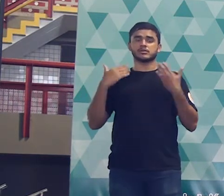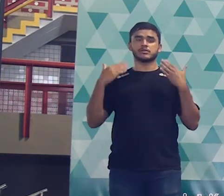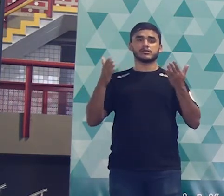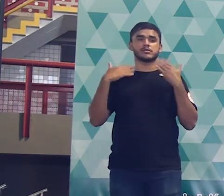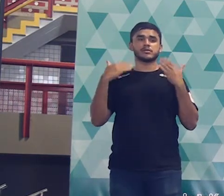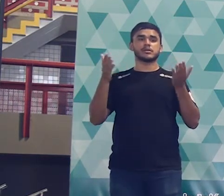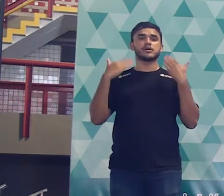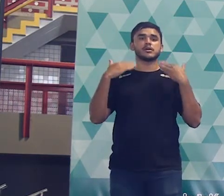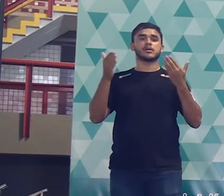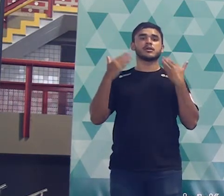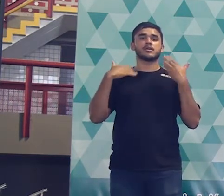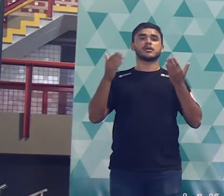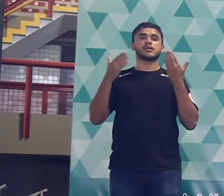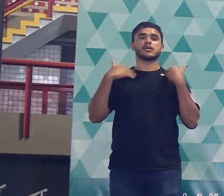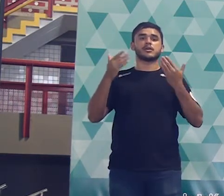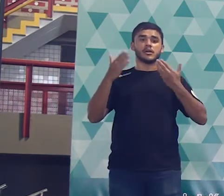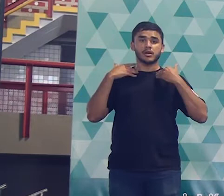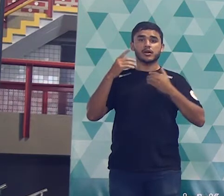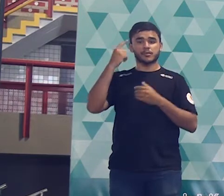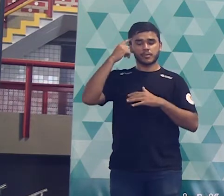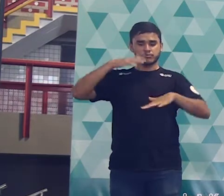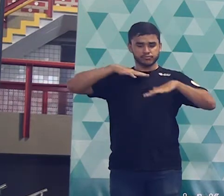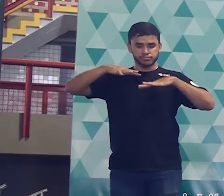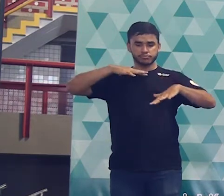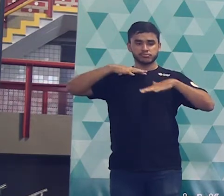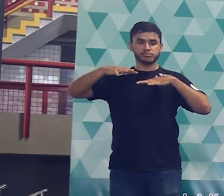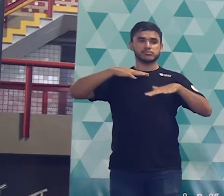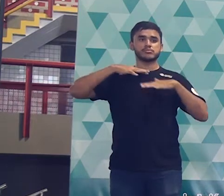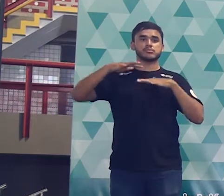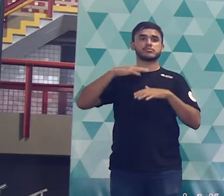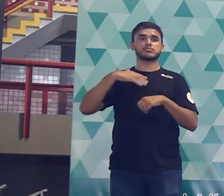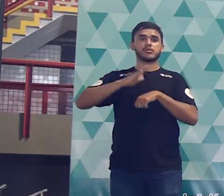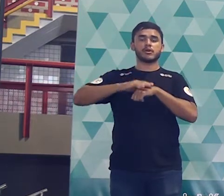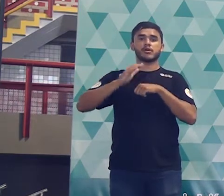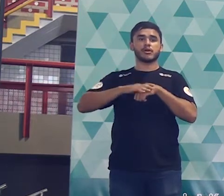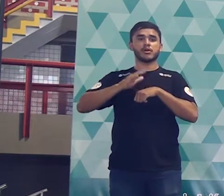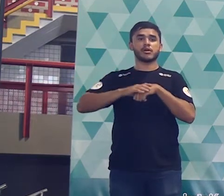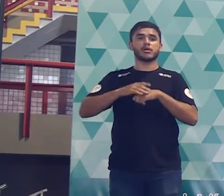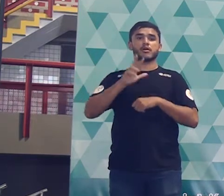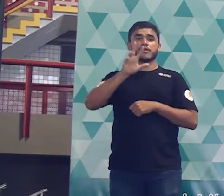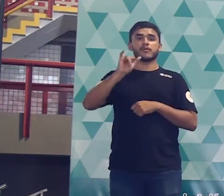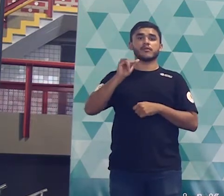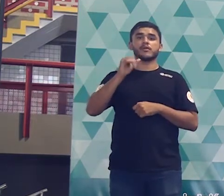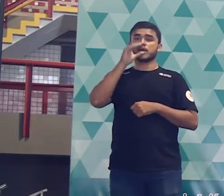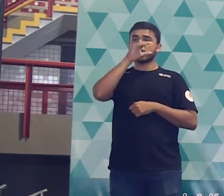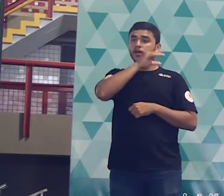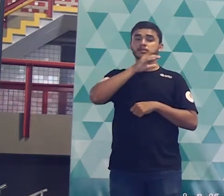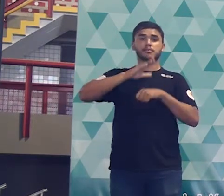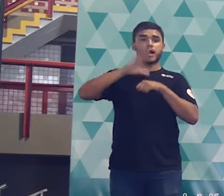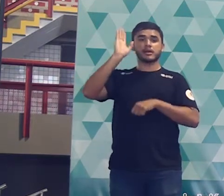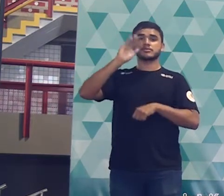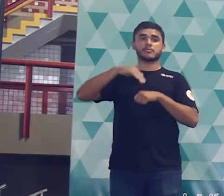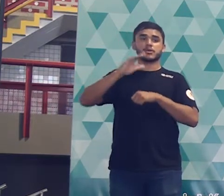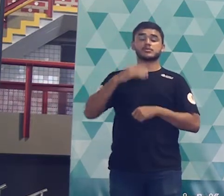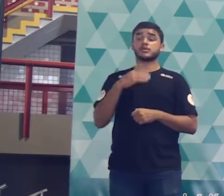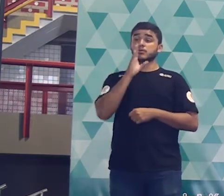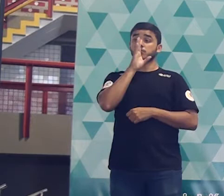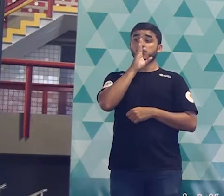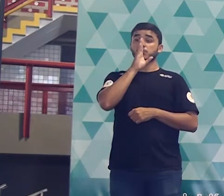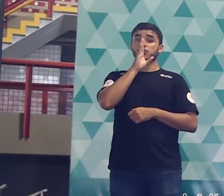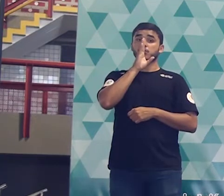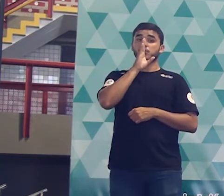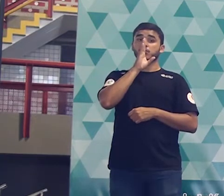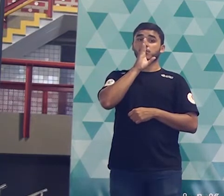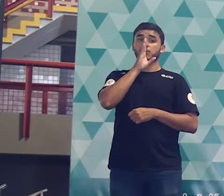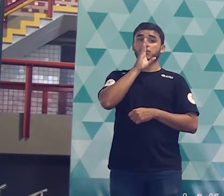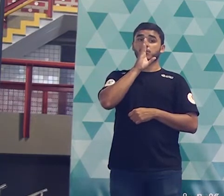ó, mais combustível tu queima, mais energia tu libera, mais quente vai ficar. Se tu ficar paradinho, talvez